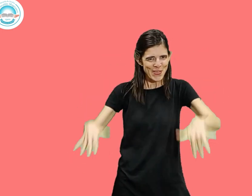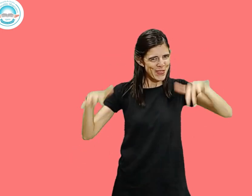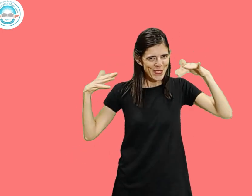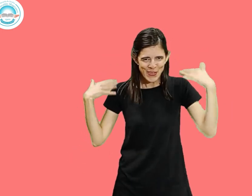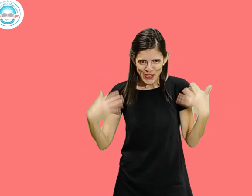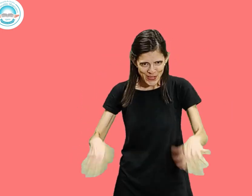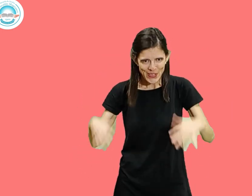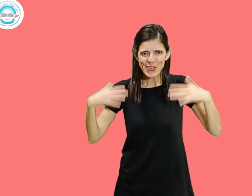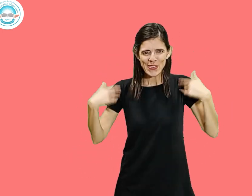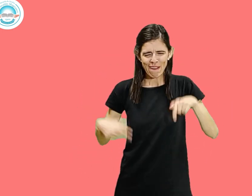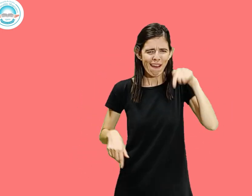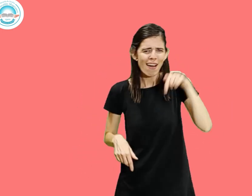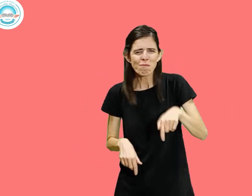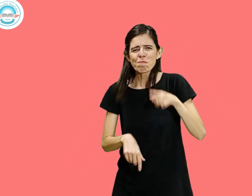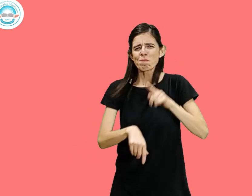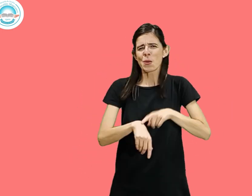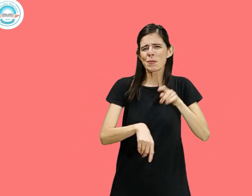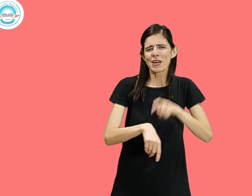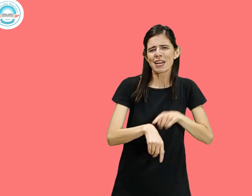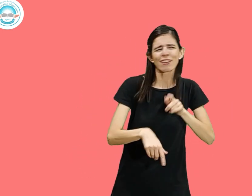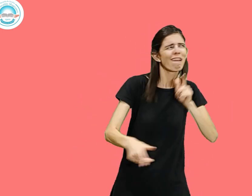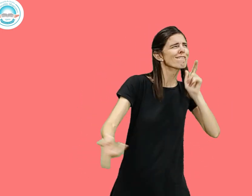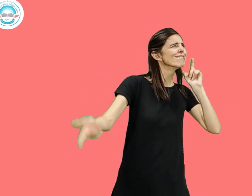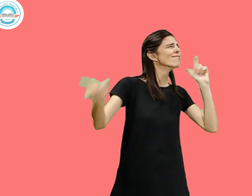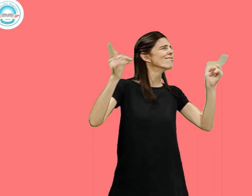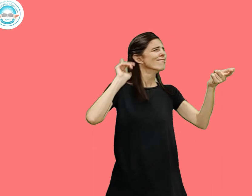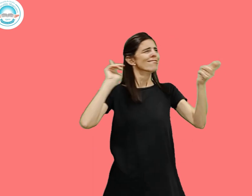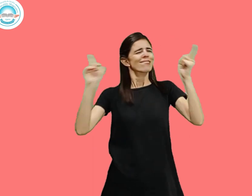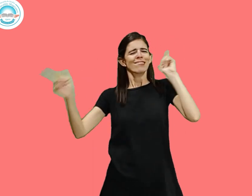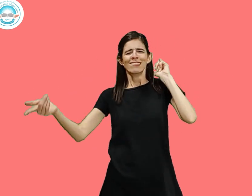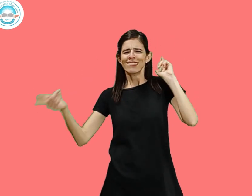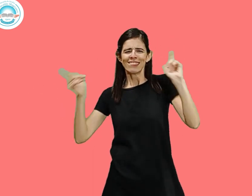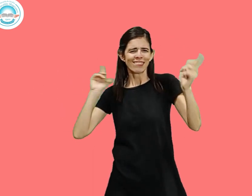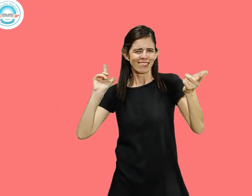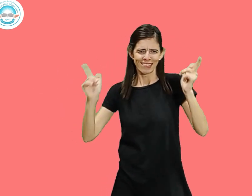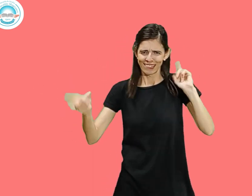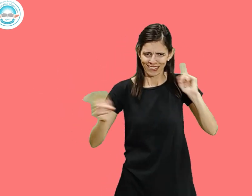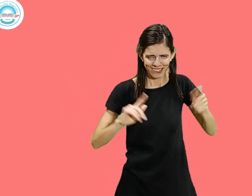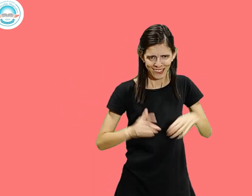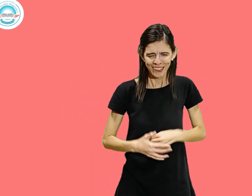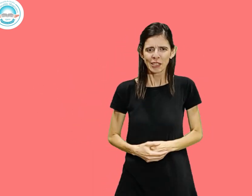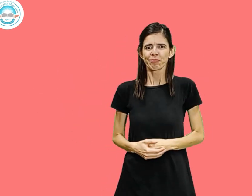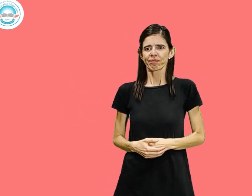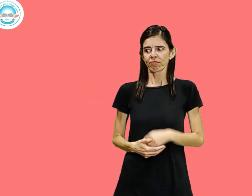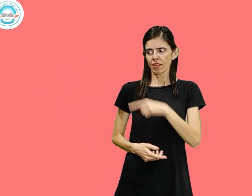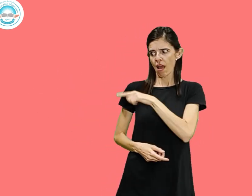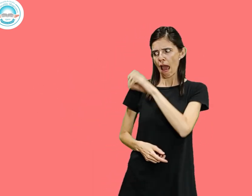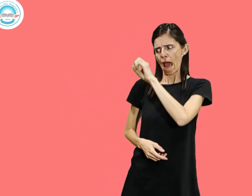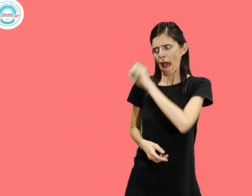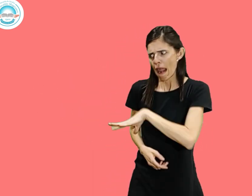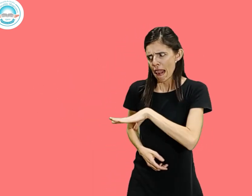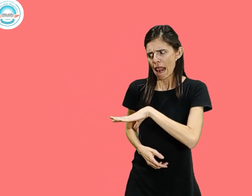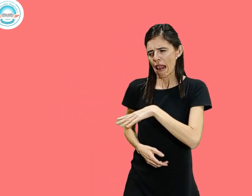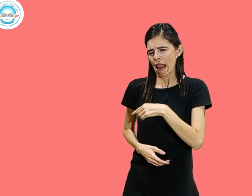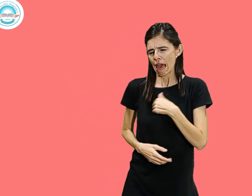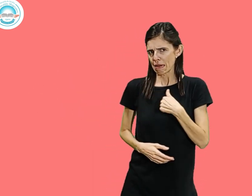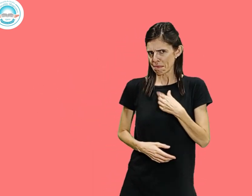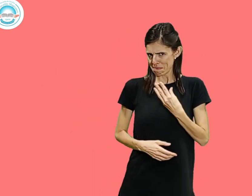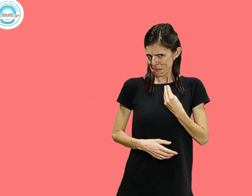impulso y maniobrar hacia los costados elevando la parte delantera de la patineta para indicarle